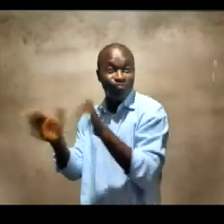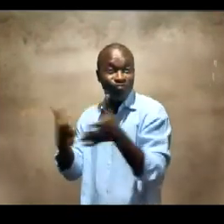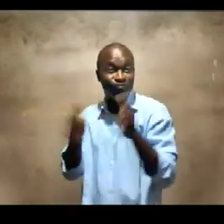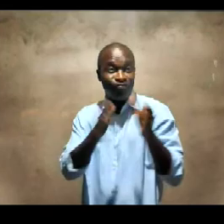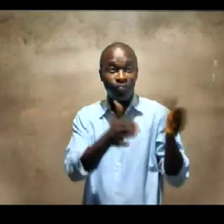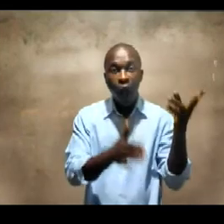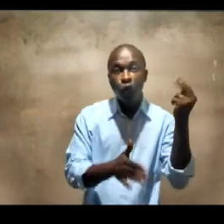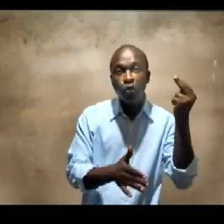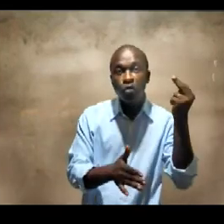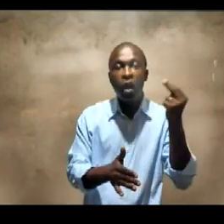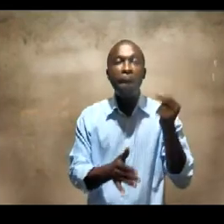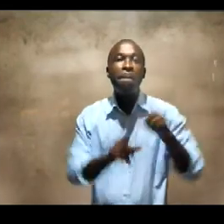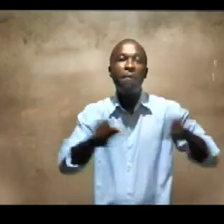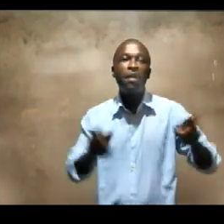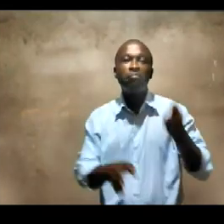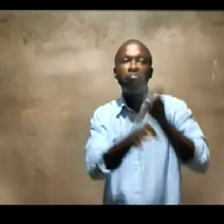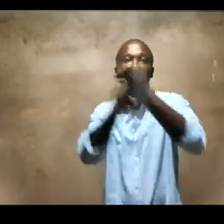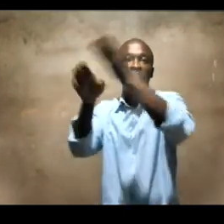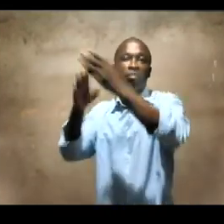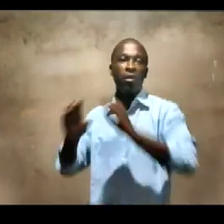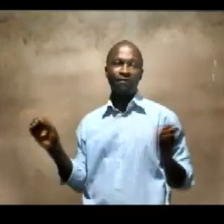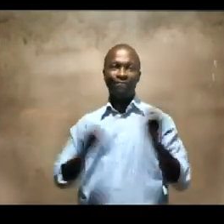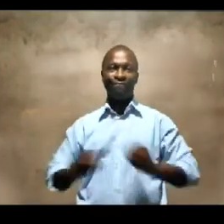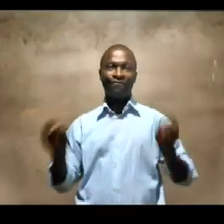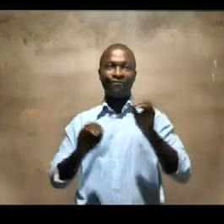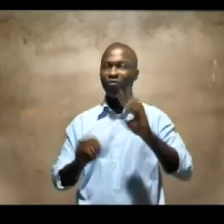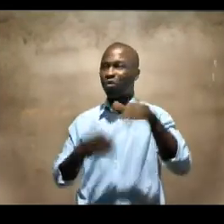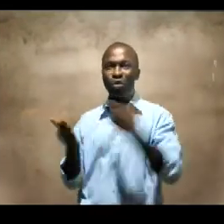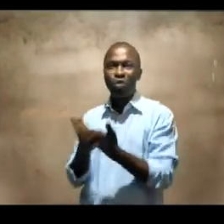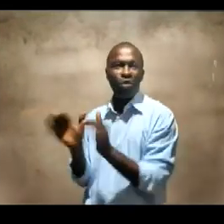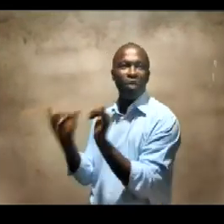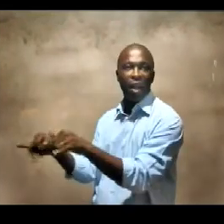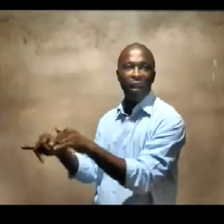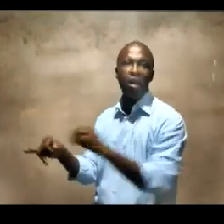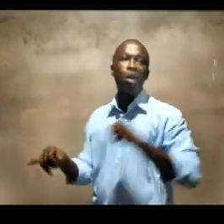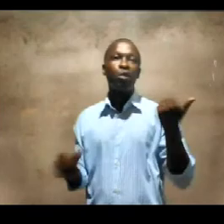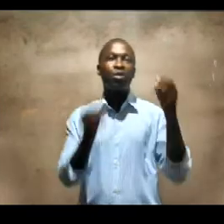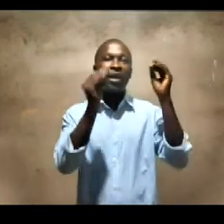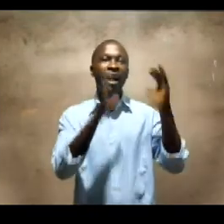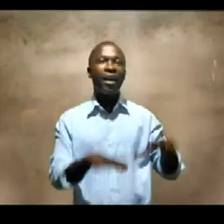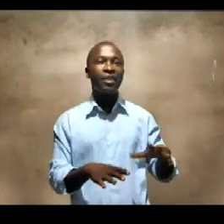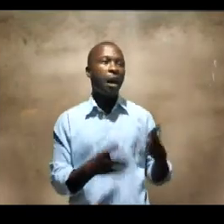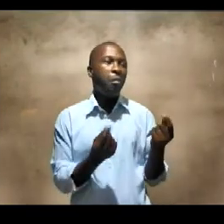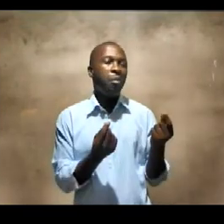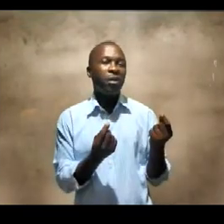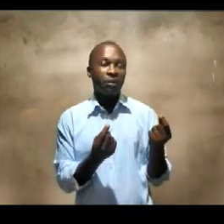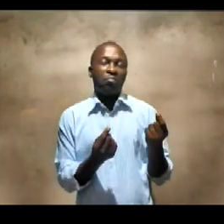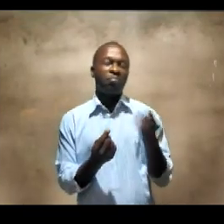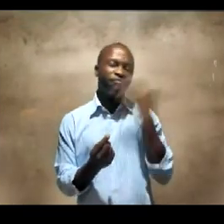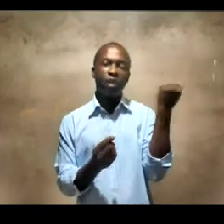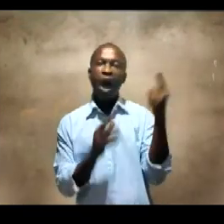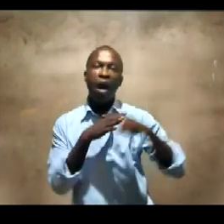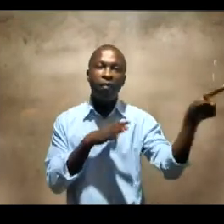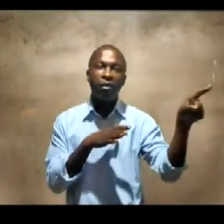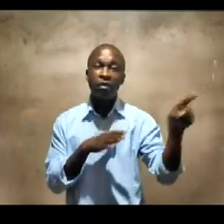le monde dans la salle comme dans les grands lycées. D'autres, à la place de ces enseignants, auraient la conscience professionnelle au talon. Le matériel